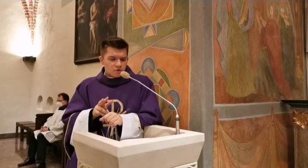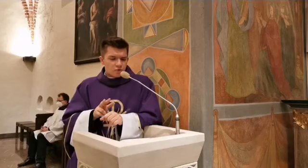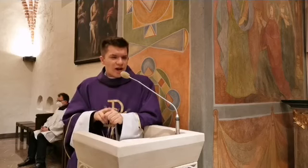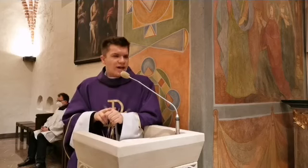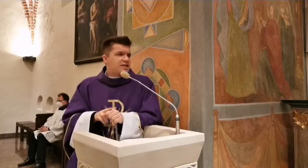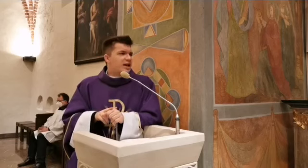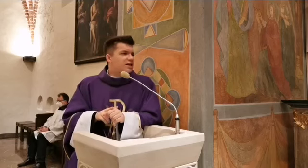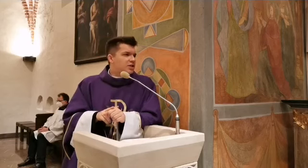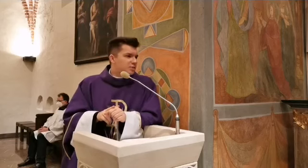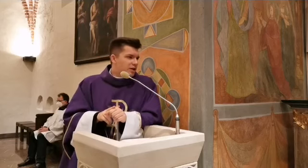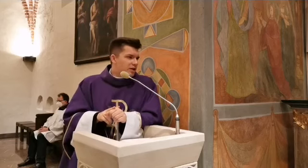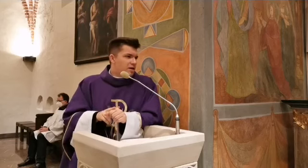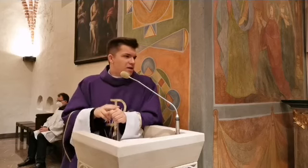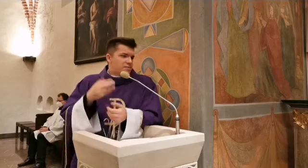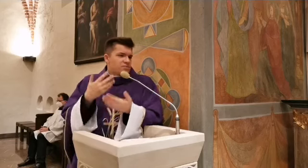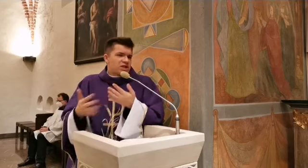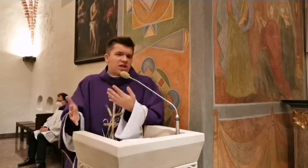które